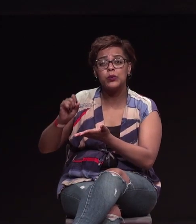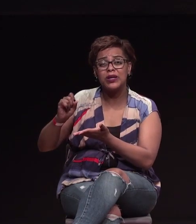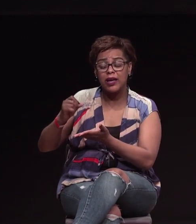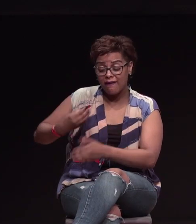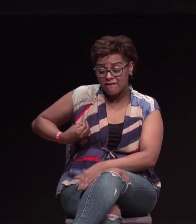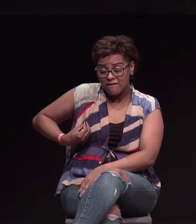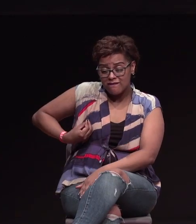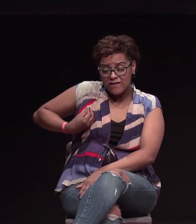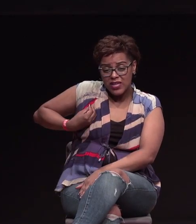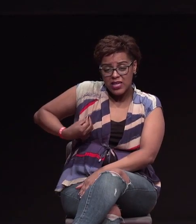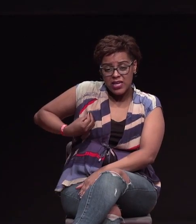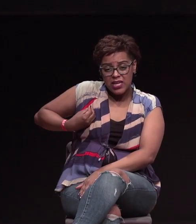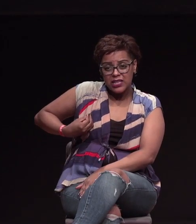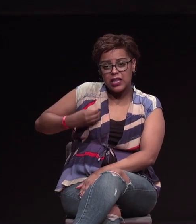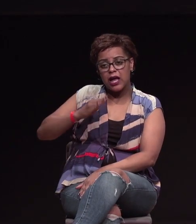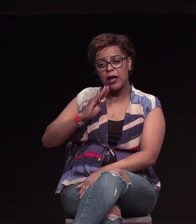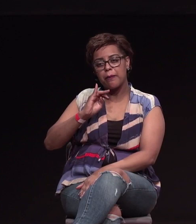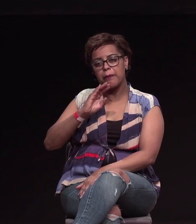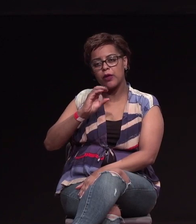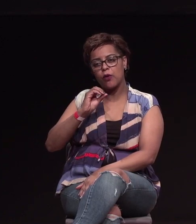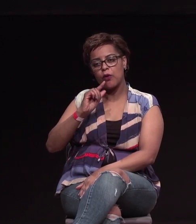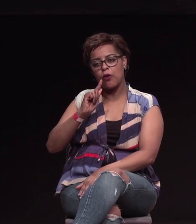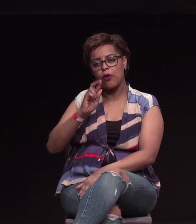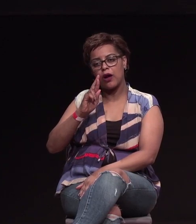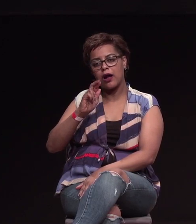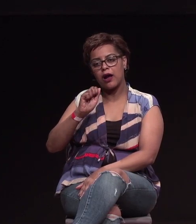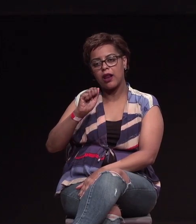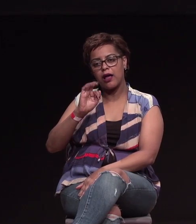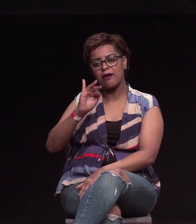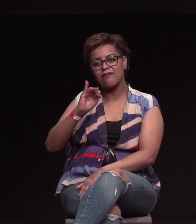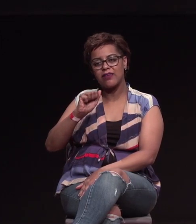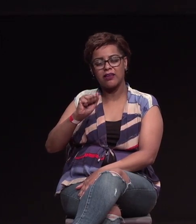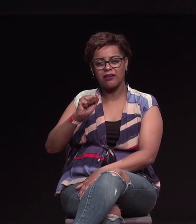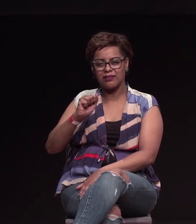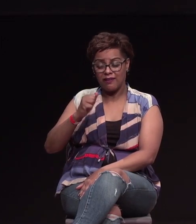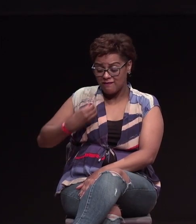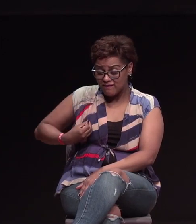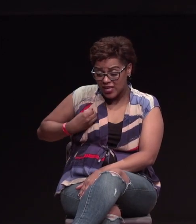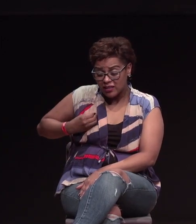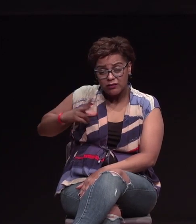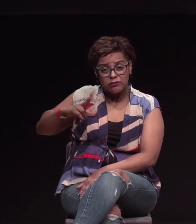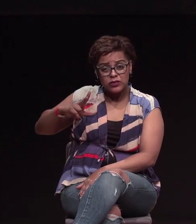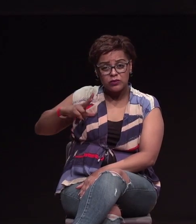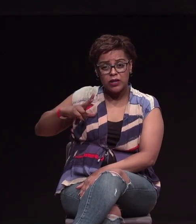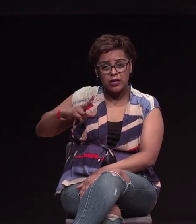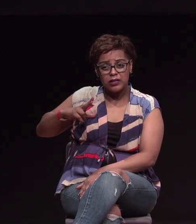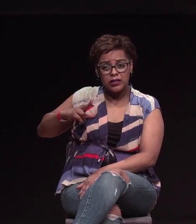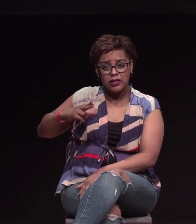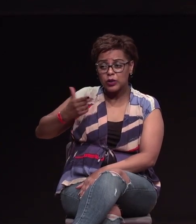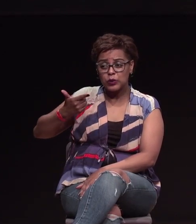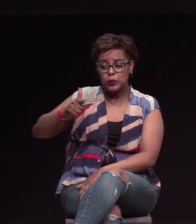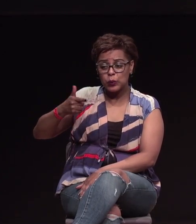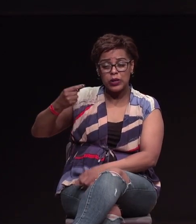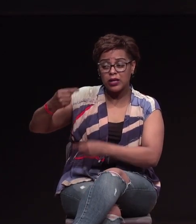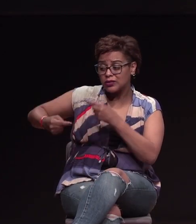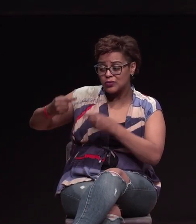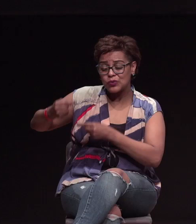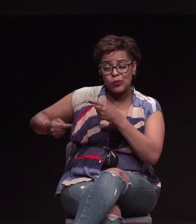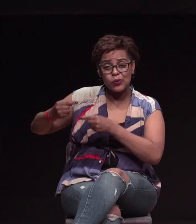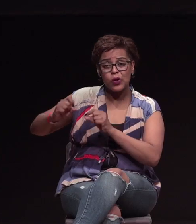biografia e pulam para a apresentação dos excertos. E não tem a discussão da obra.